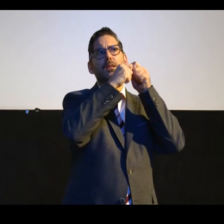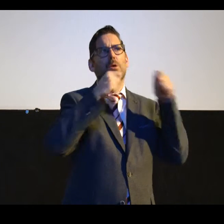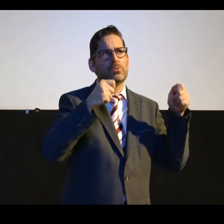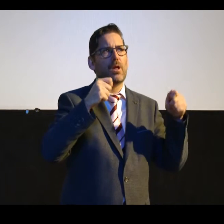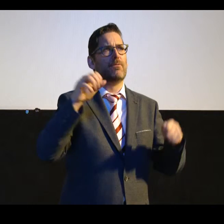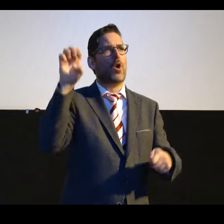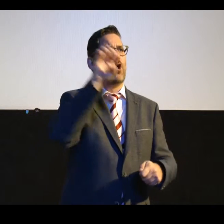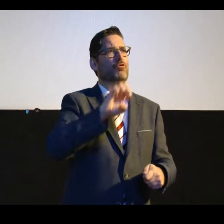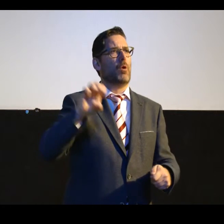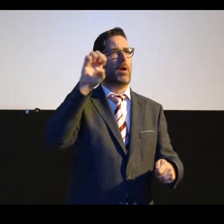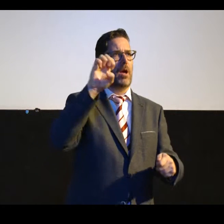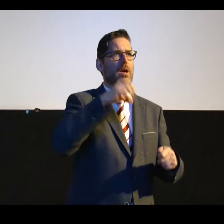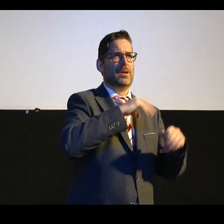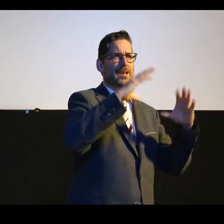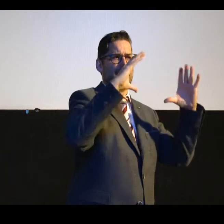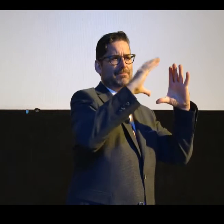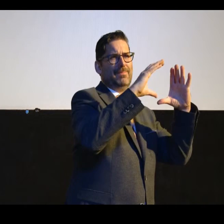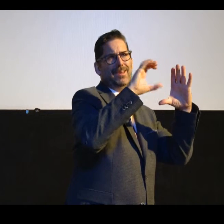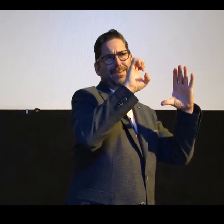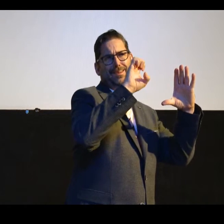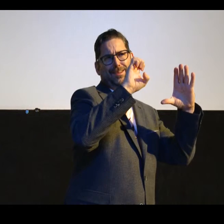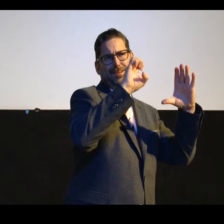y del Consejo Europeo.